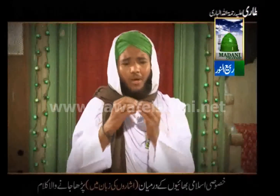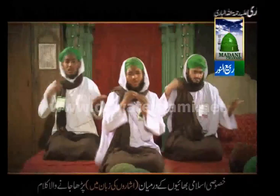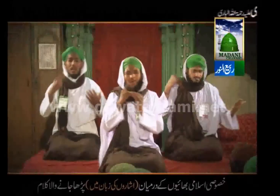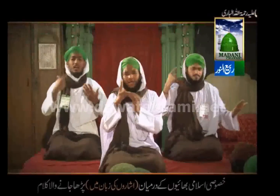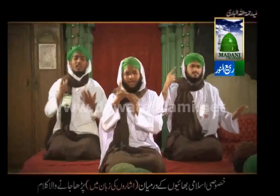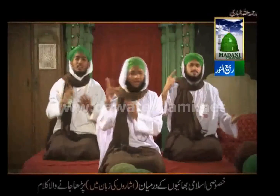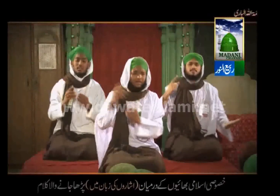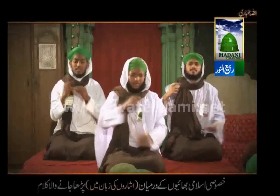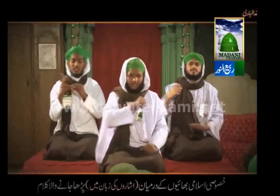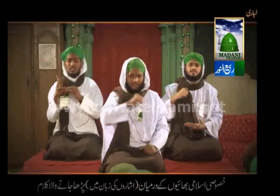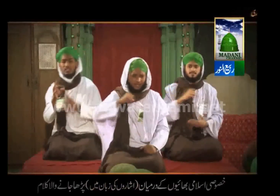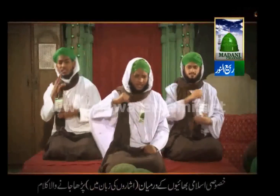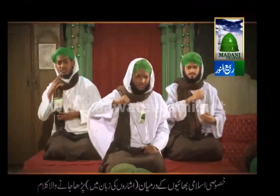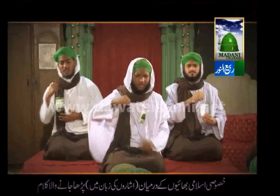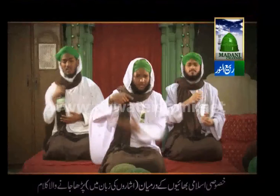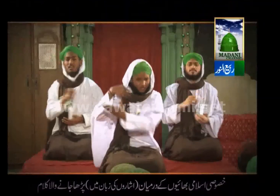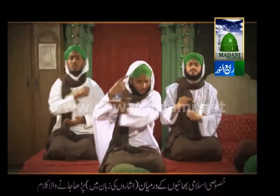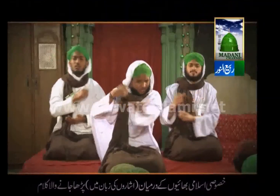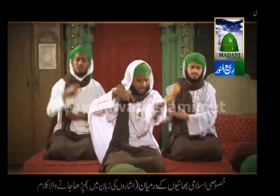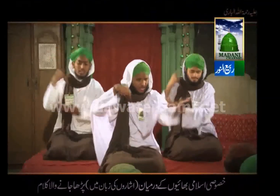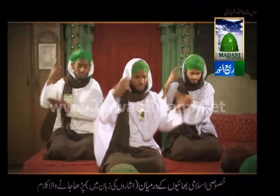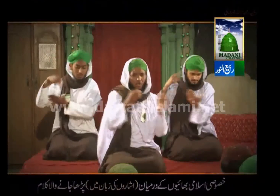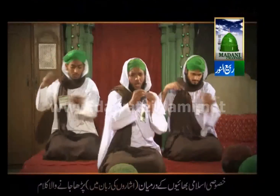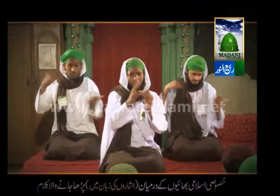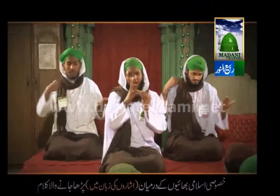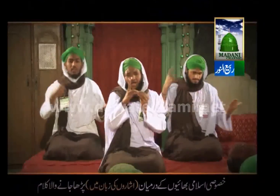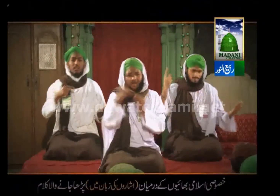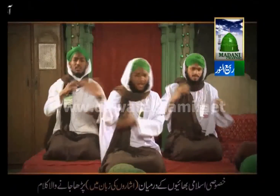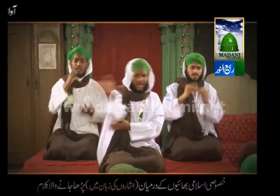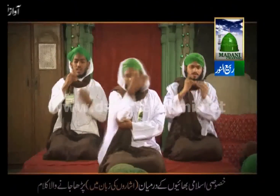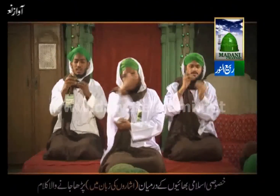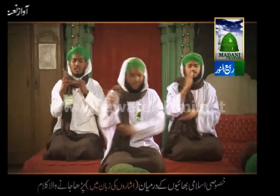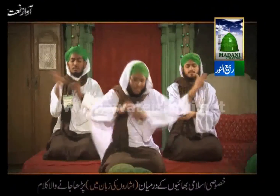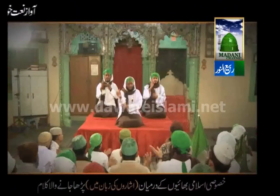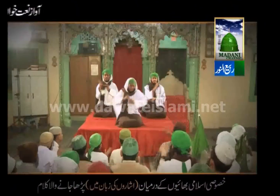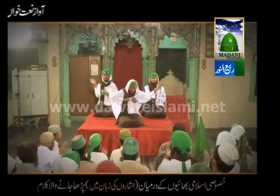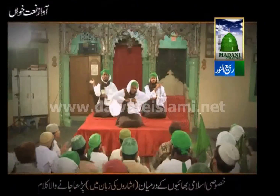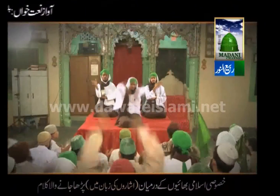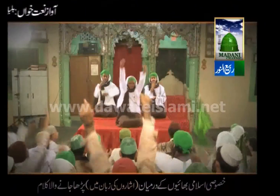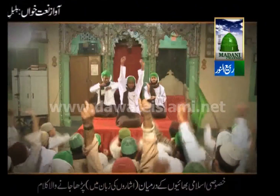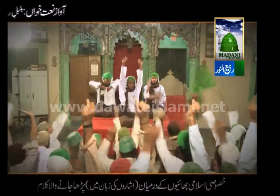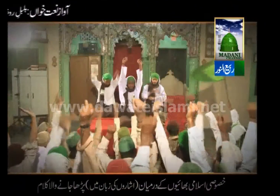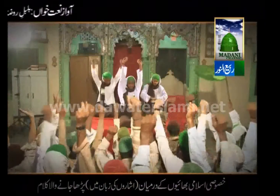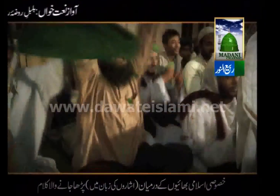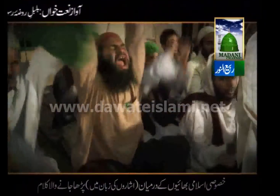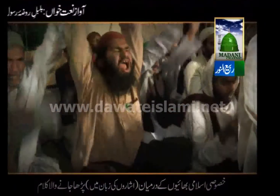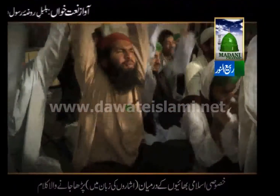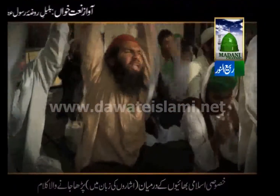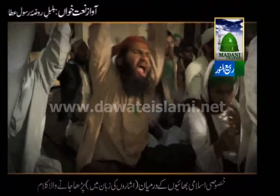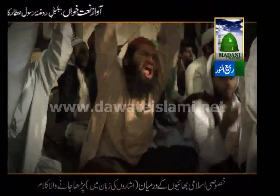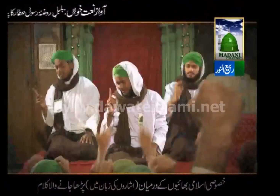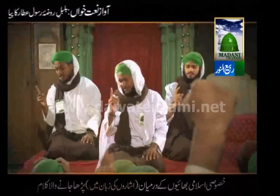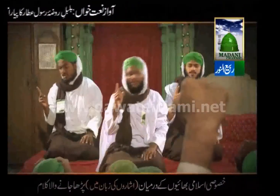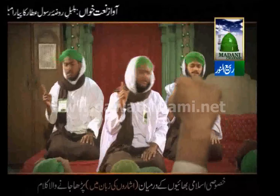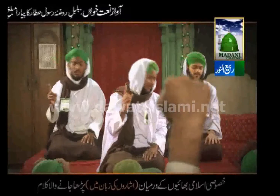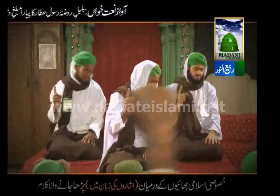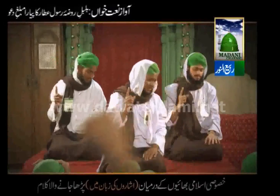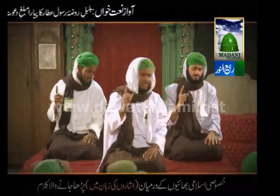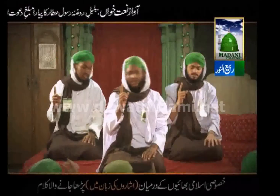تو عید دیوانوں کی تو بارہ ربیع نور ہے، اللہ